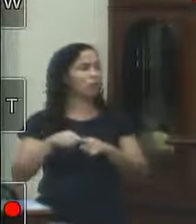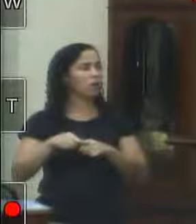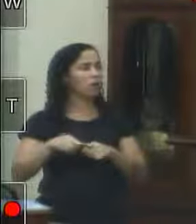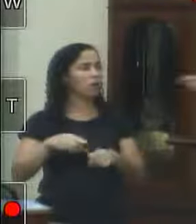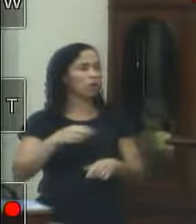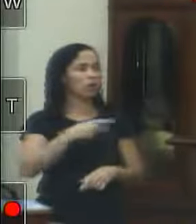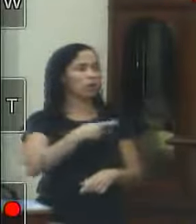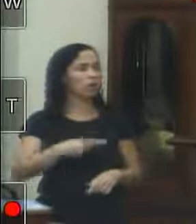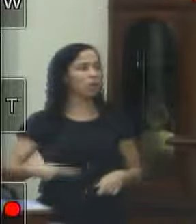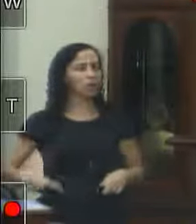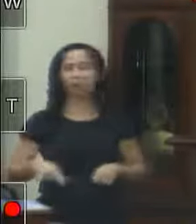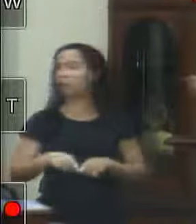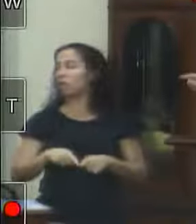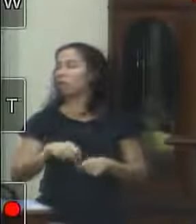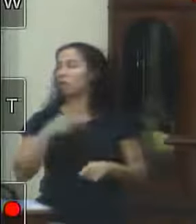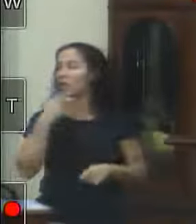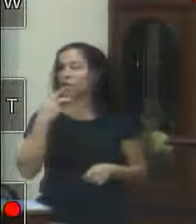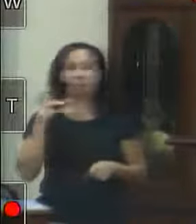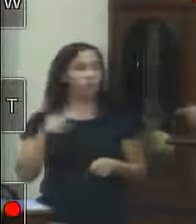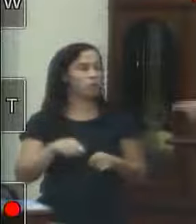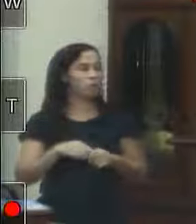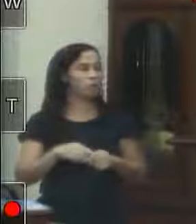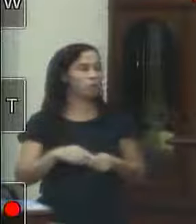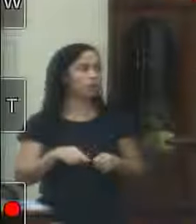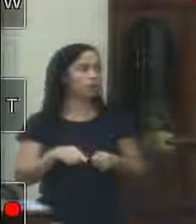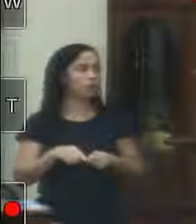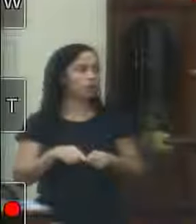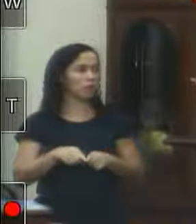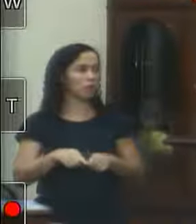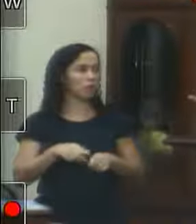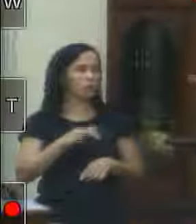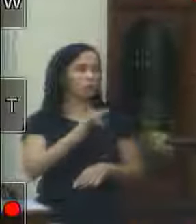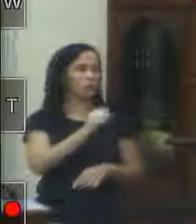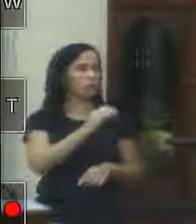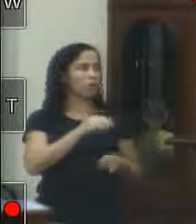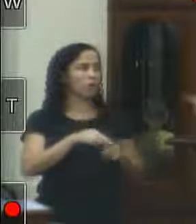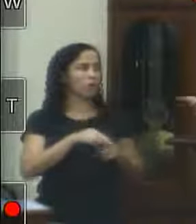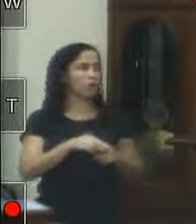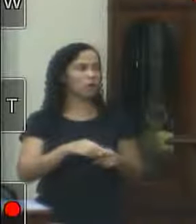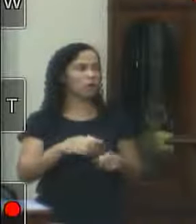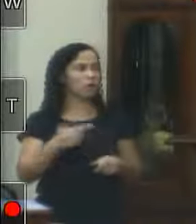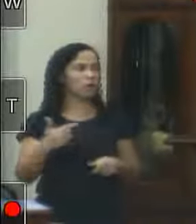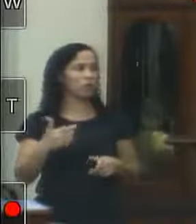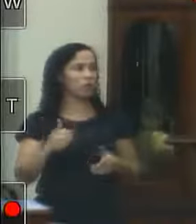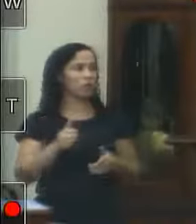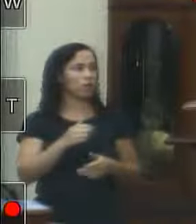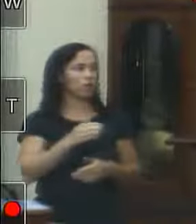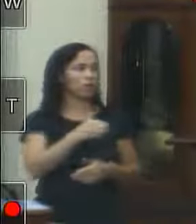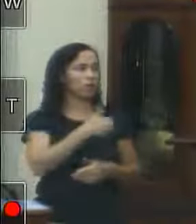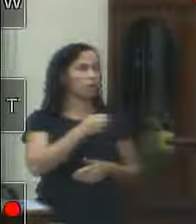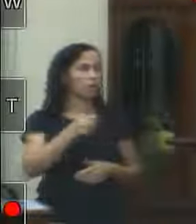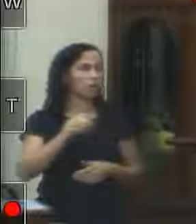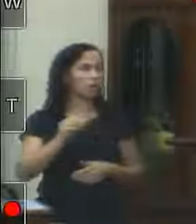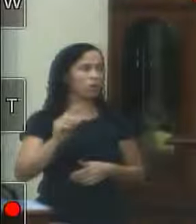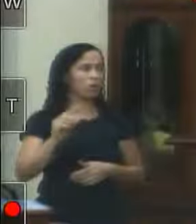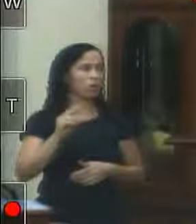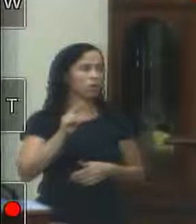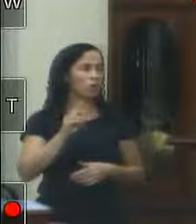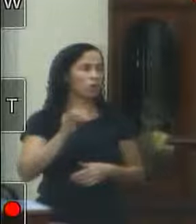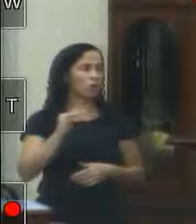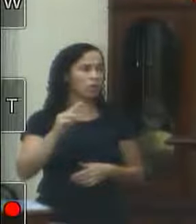presidente da Câmara, e falei com ele, informalmente. Fábio Antônio, é sem o FIVAS. Você tem certeza que